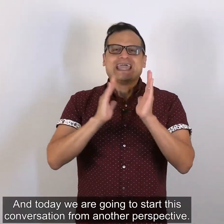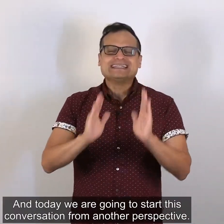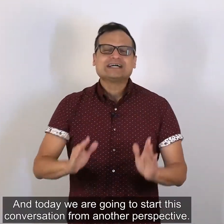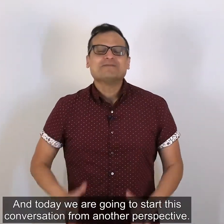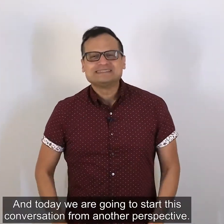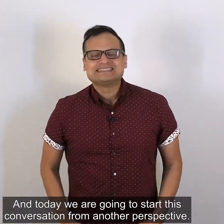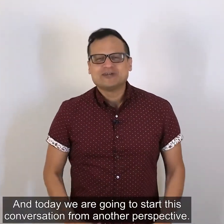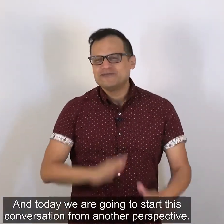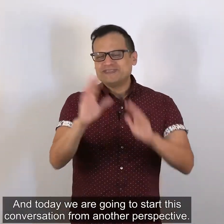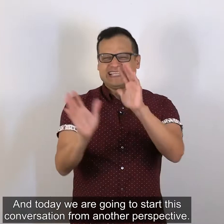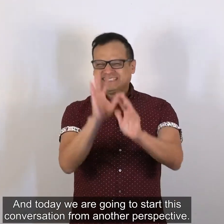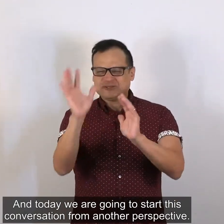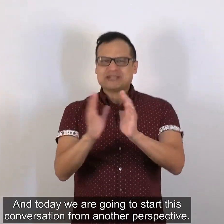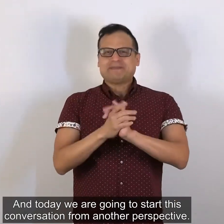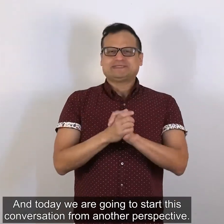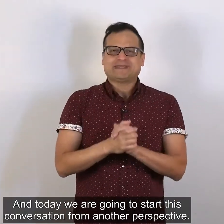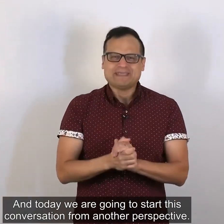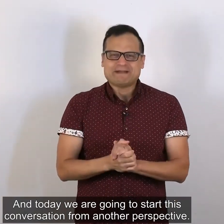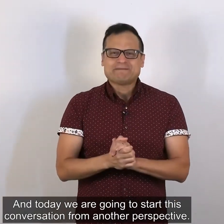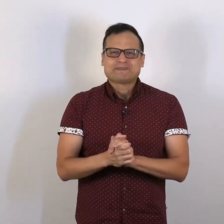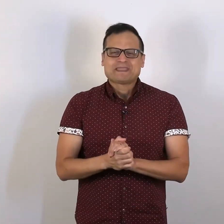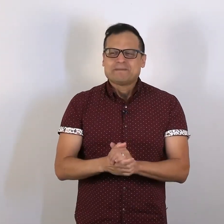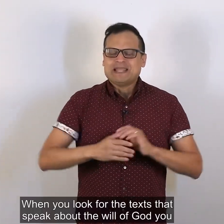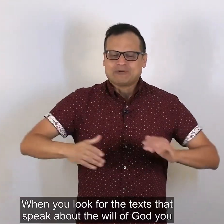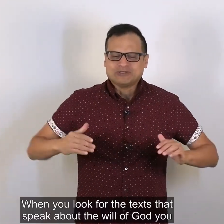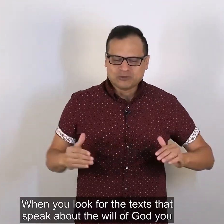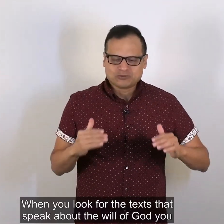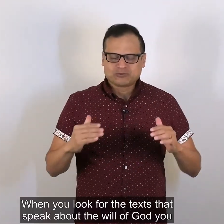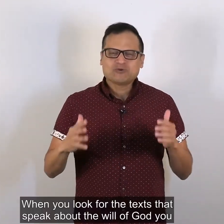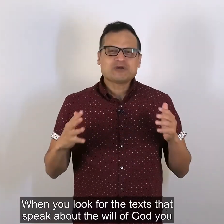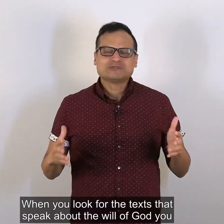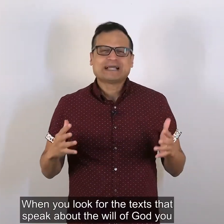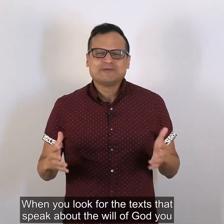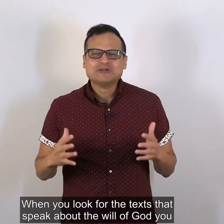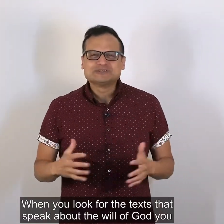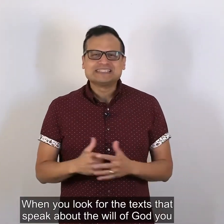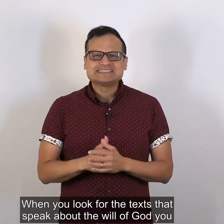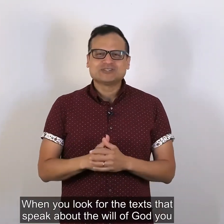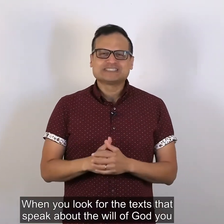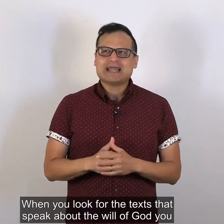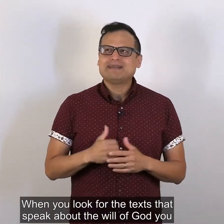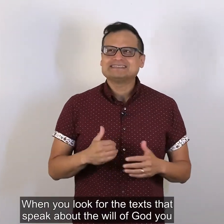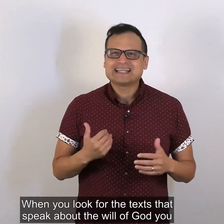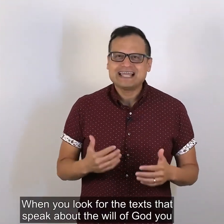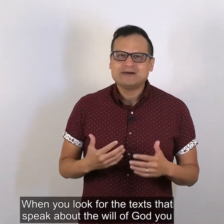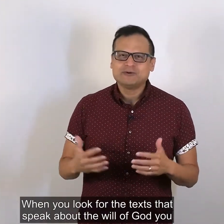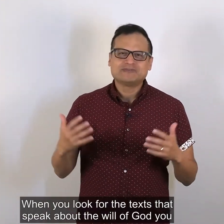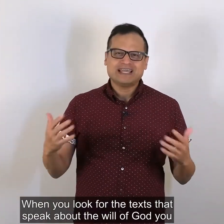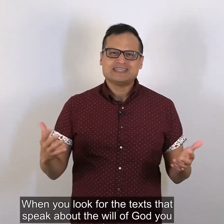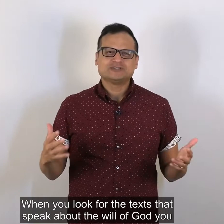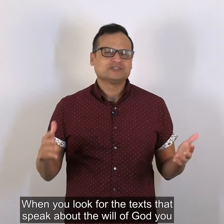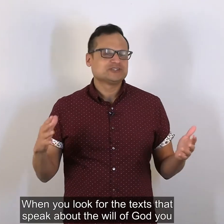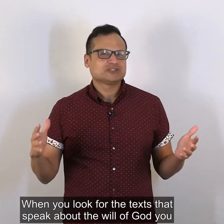esta conversación desde otra perspectiva. Mira, cuando tú y yo buscamos los textos que hablan acerca de la voluntad de Dios, nosotros